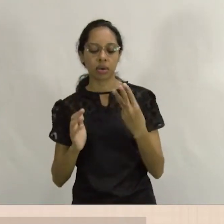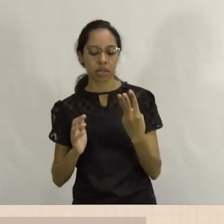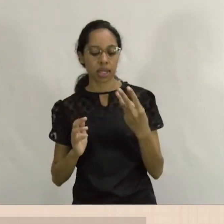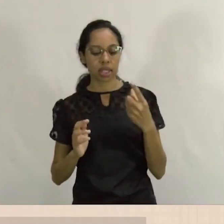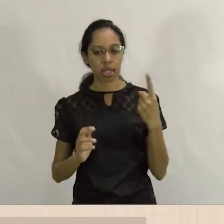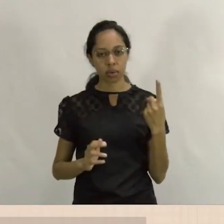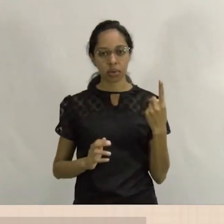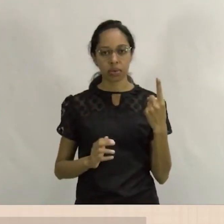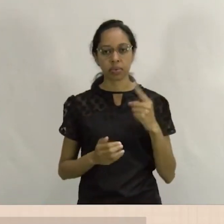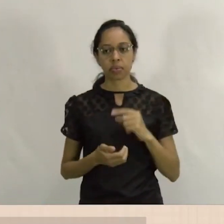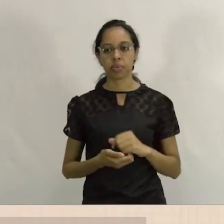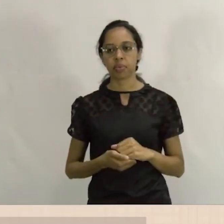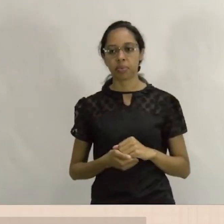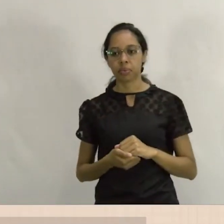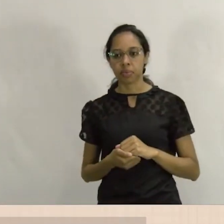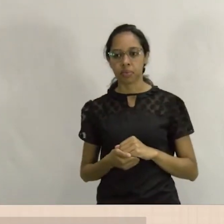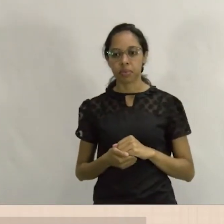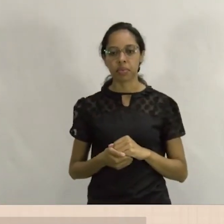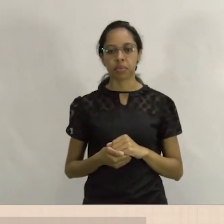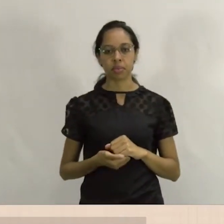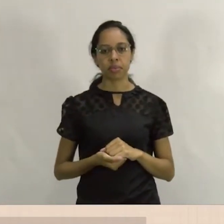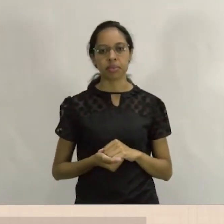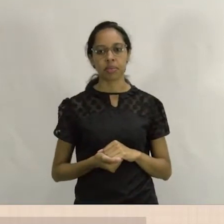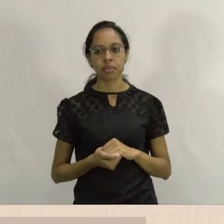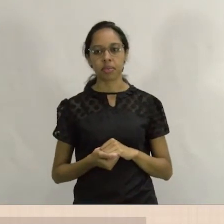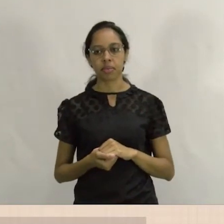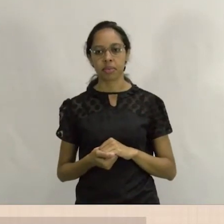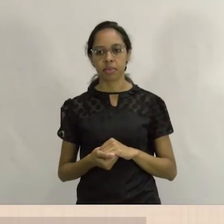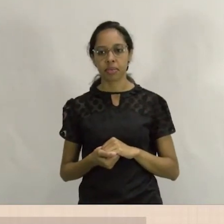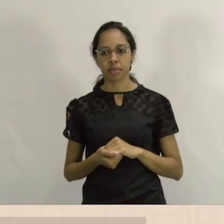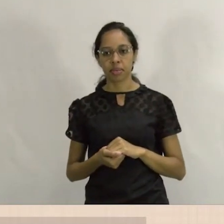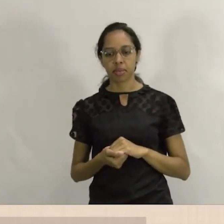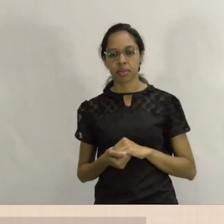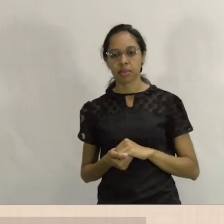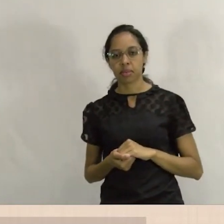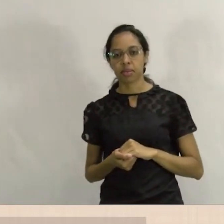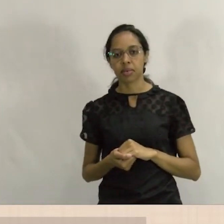Romanos 1, 18 a 31.